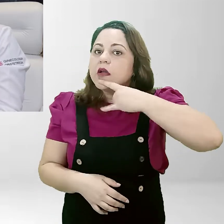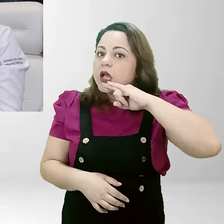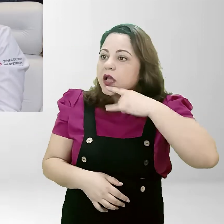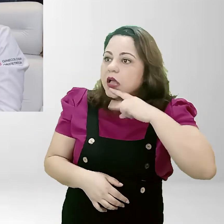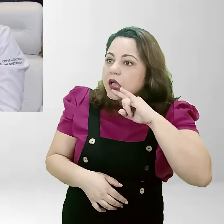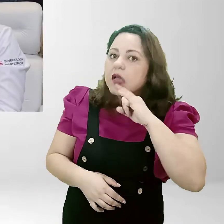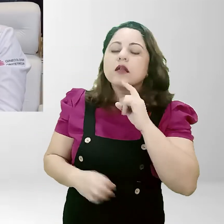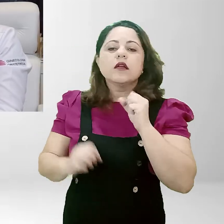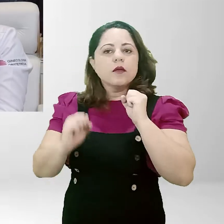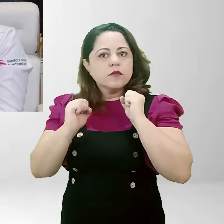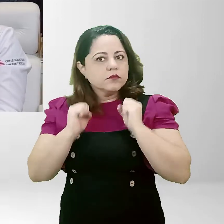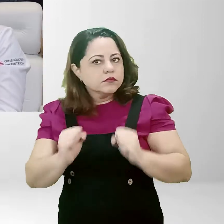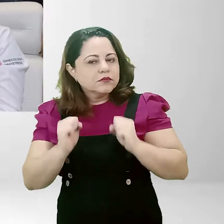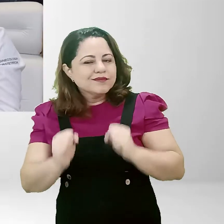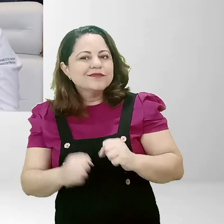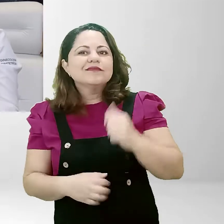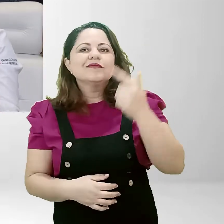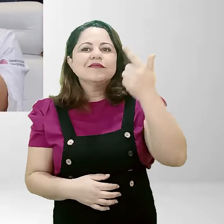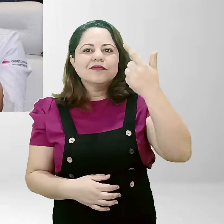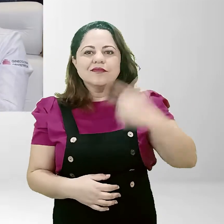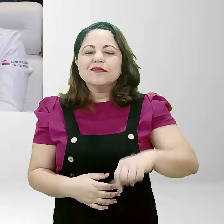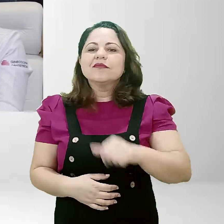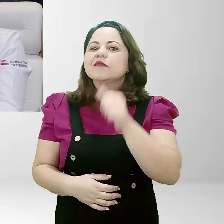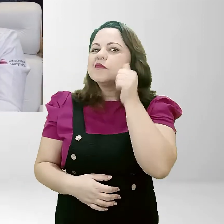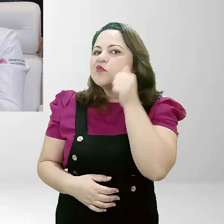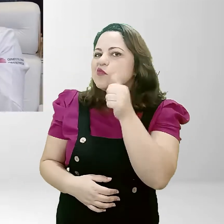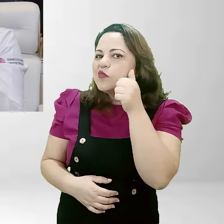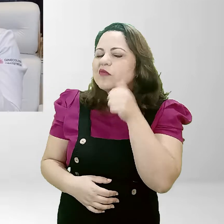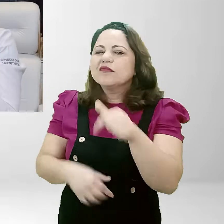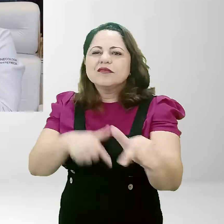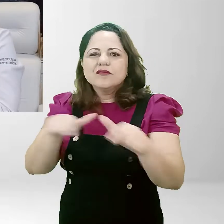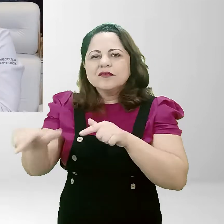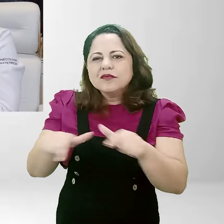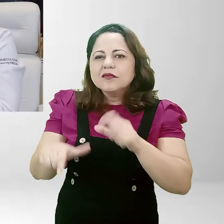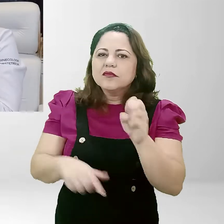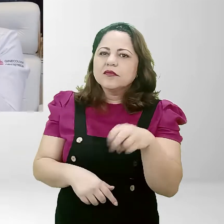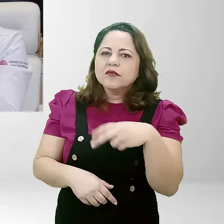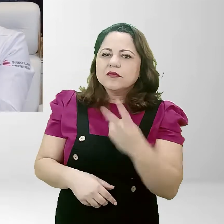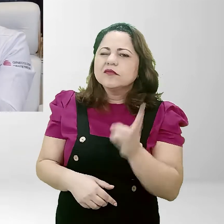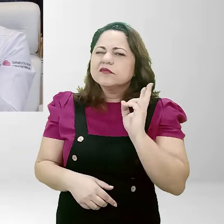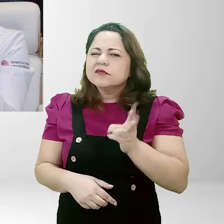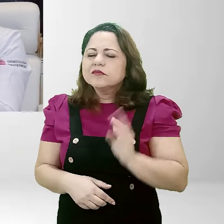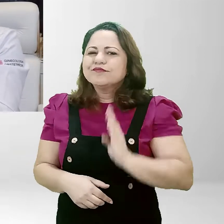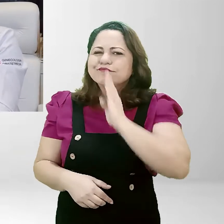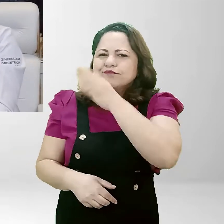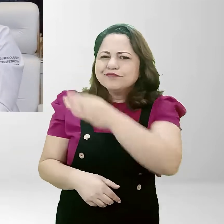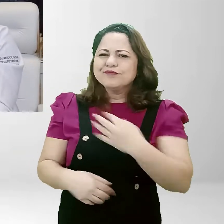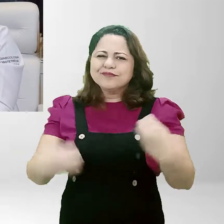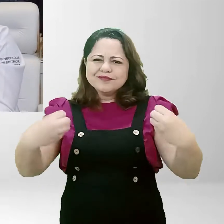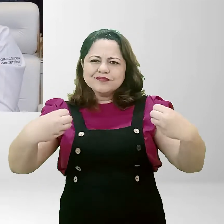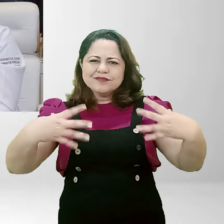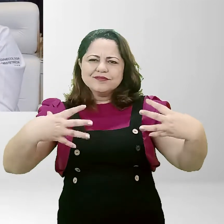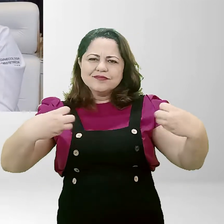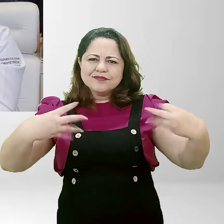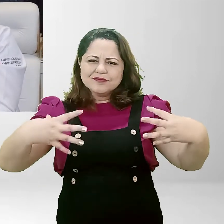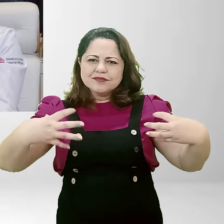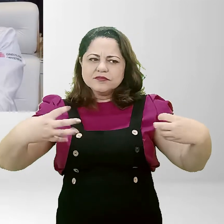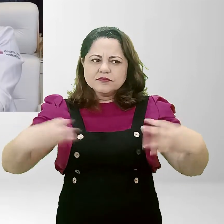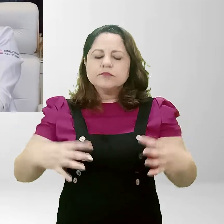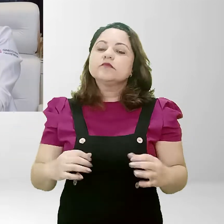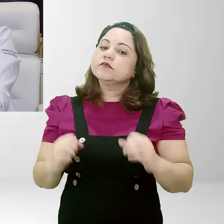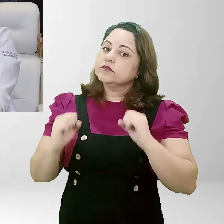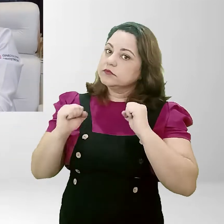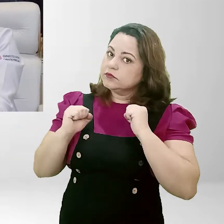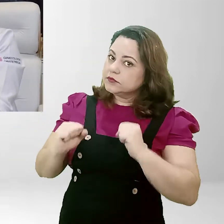a radiações, aquelas mulheres tratadas para linfomas com radioterapia de tórax teriam um risco individual aumentado.